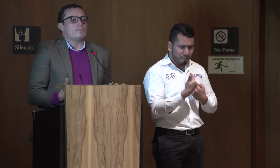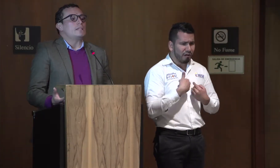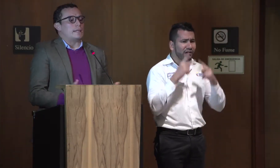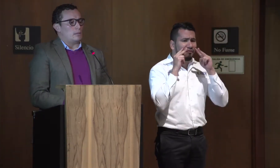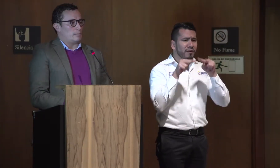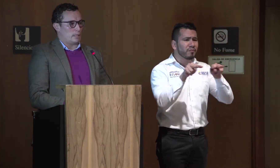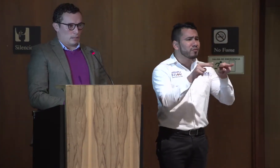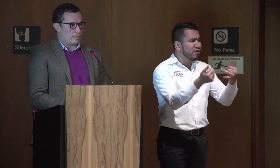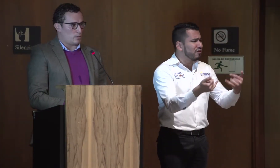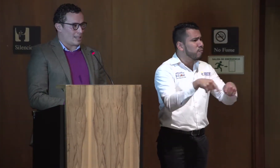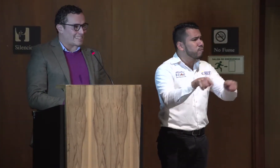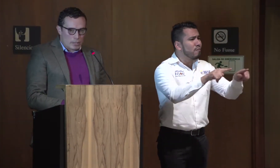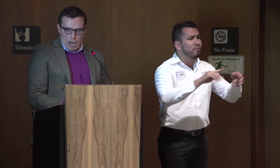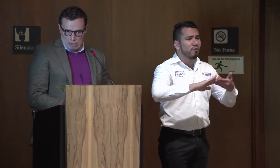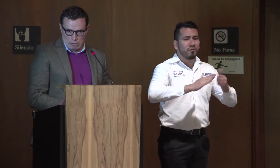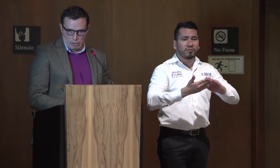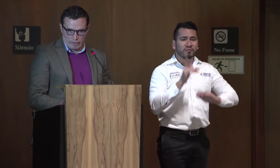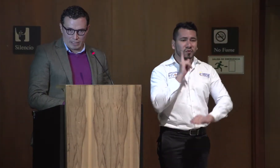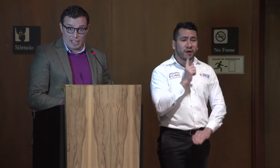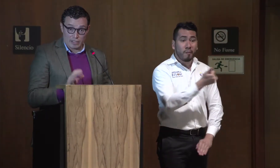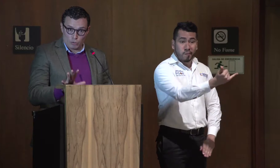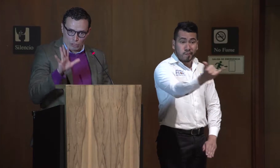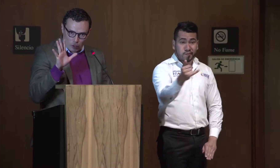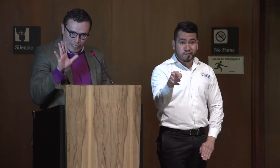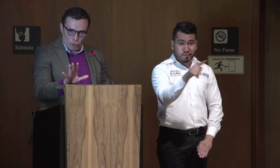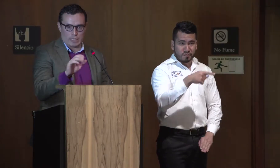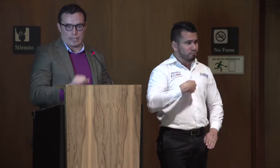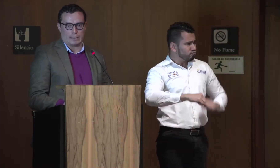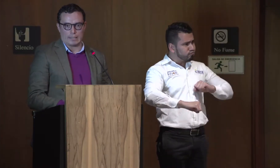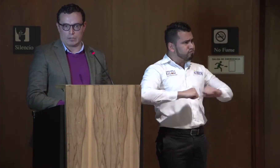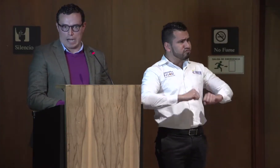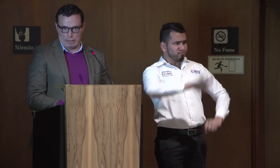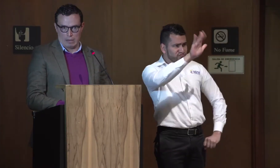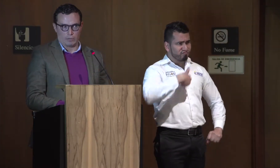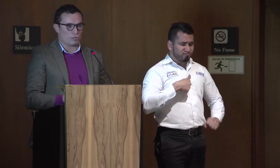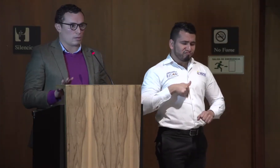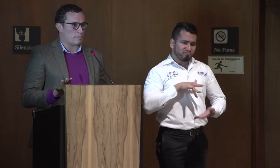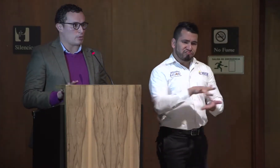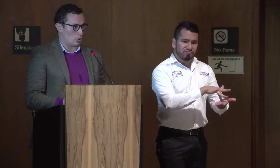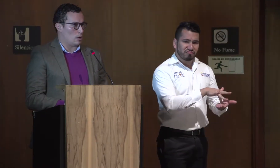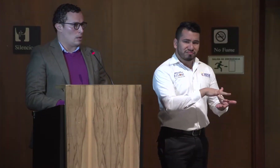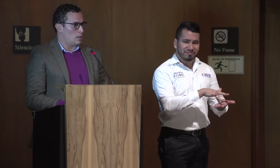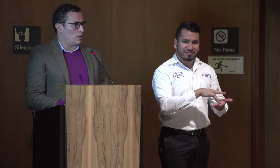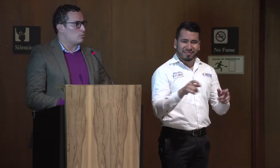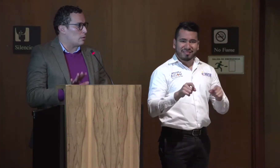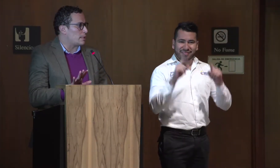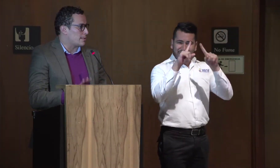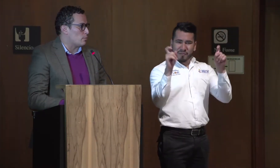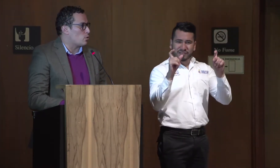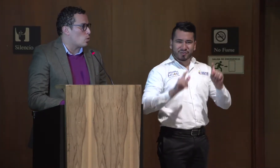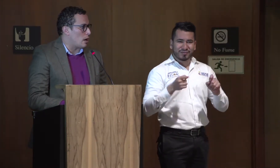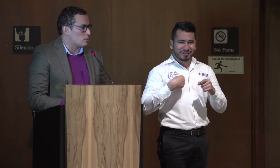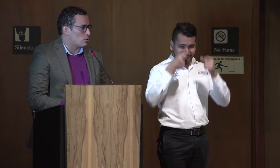sorda invitada a una participación activa frente a la discusión de lo que hoy es la agenda nacional. No es un tema menor, es un tema al